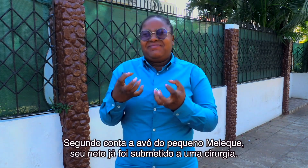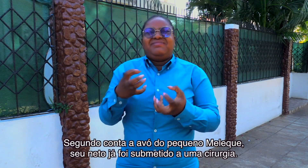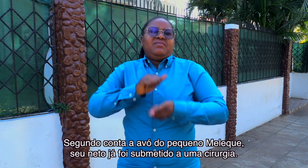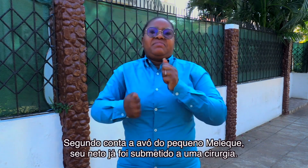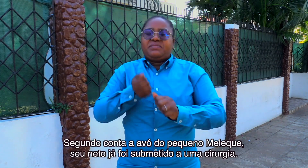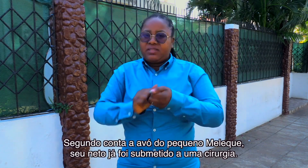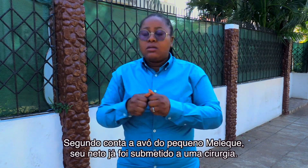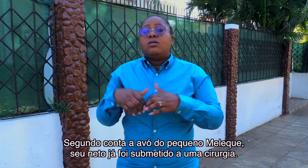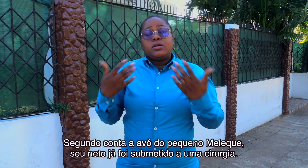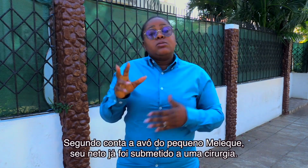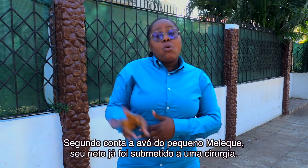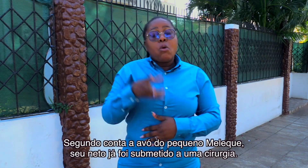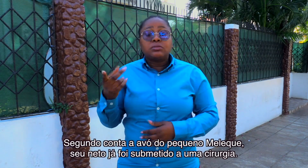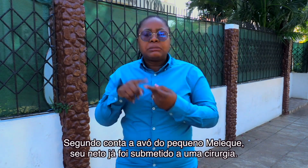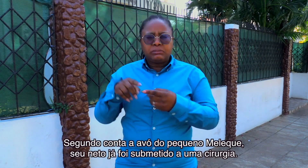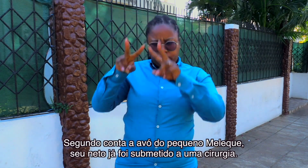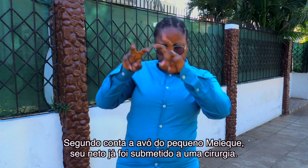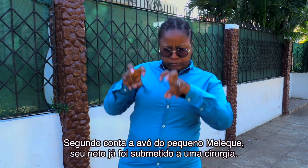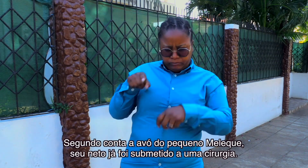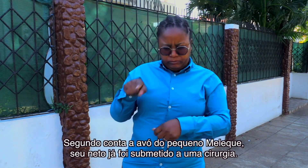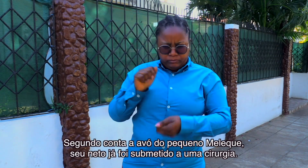seu neto já foi submetido a uma cirurgia.